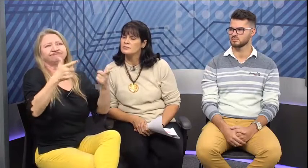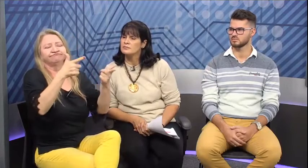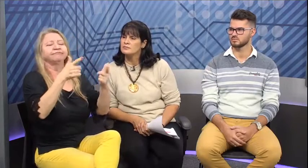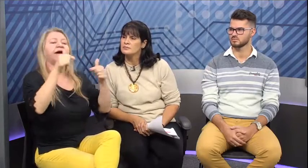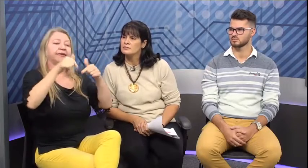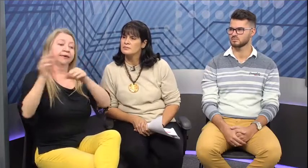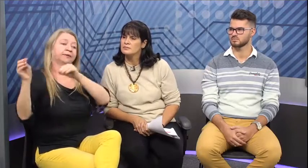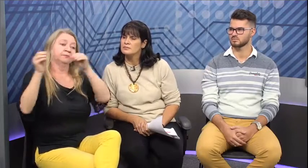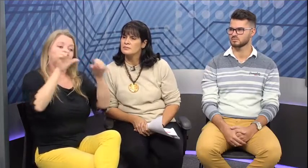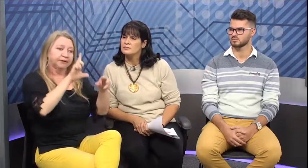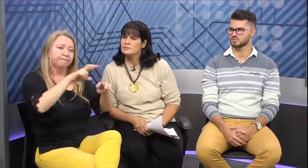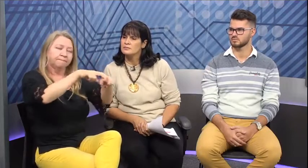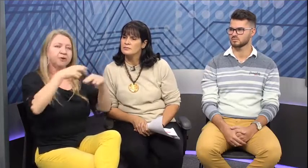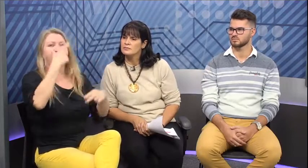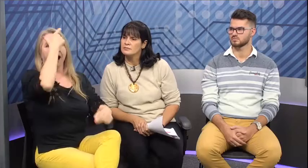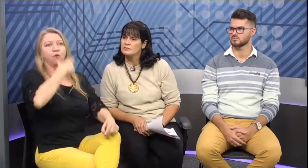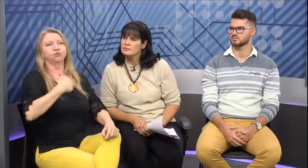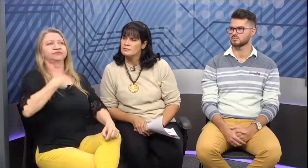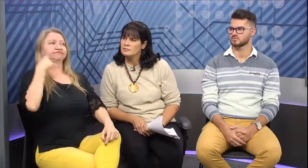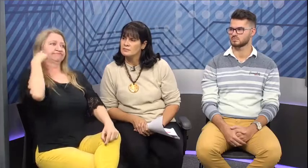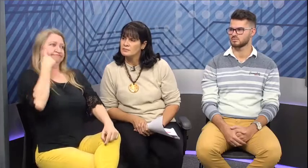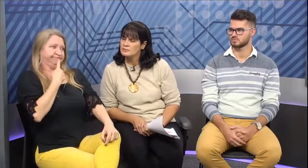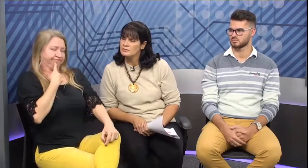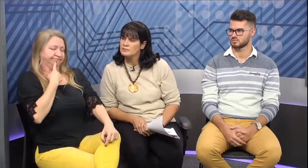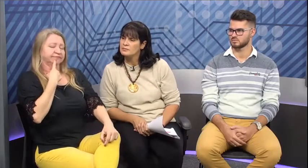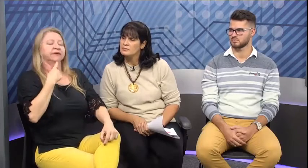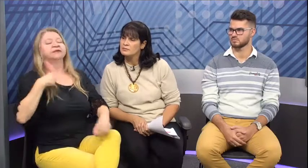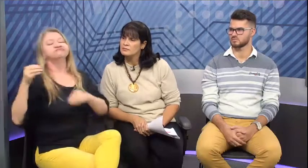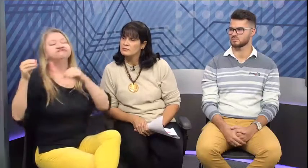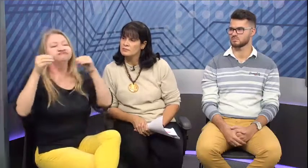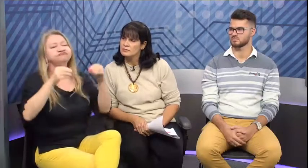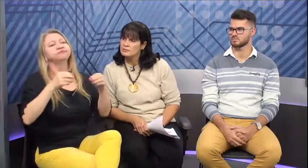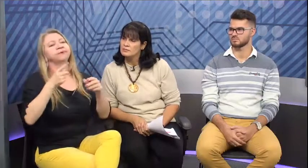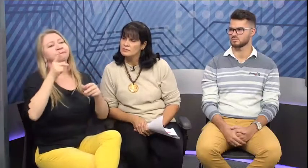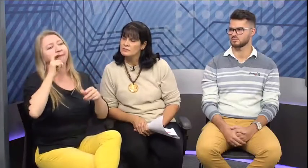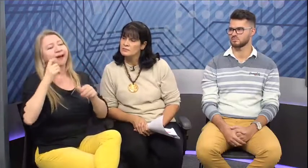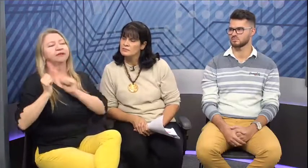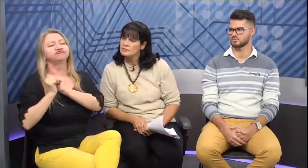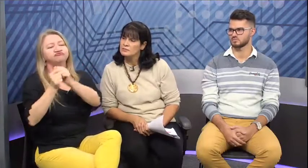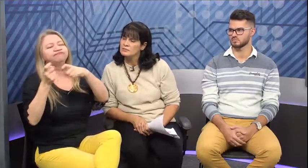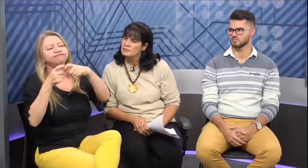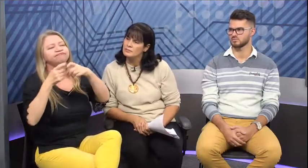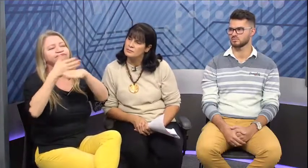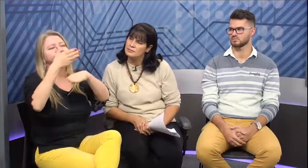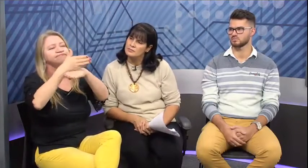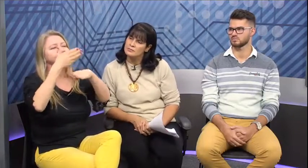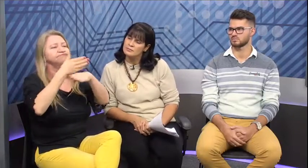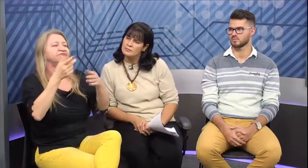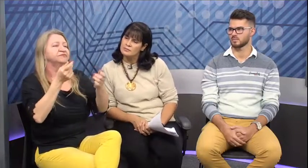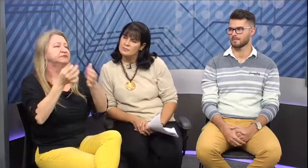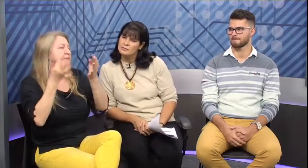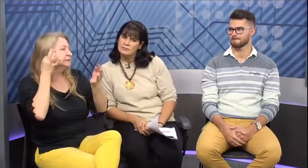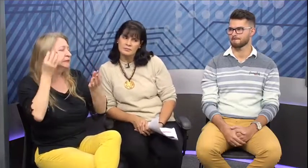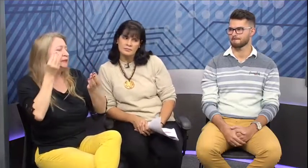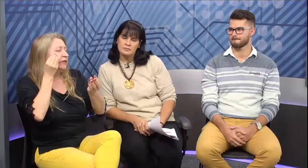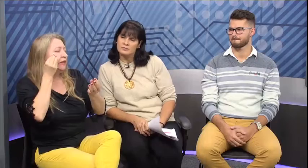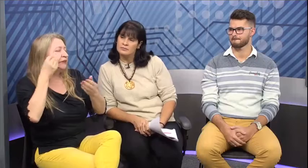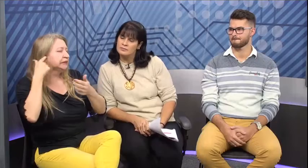auditivos, porque na minha cidade não tinha isso, e aqui em Londrina sim. E aí, nessa busca com os meus pais, em várias